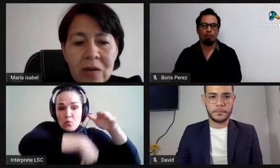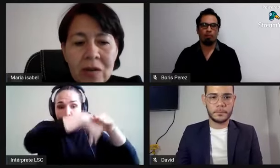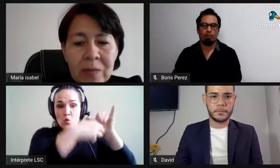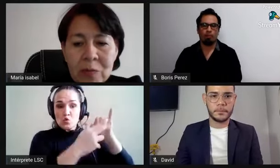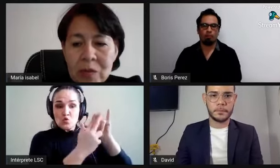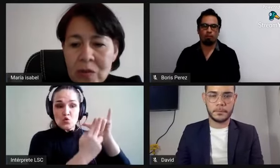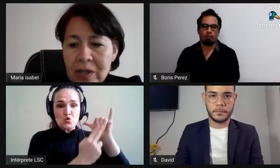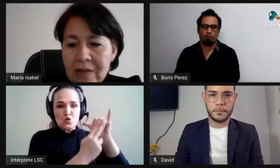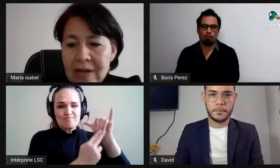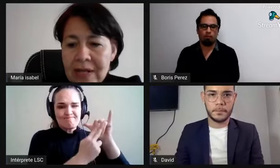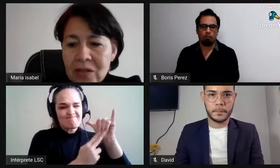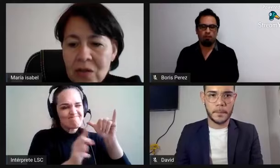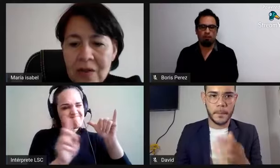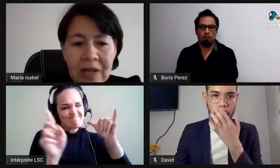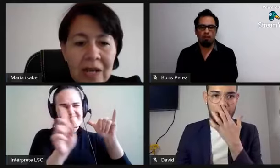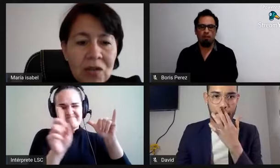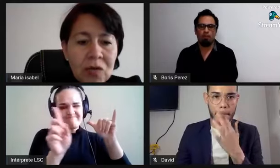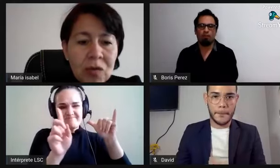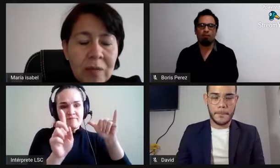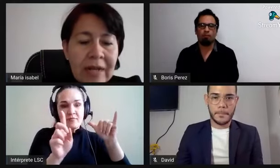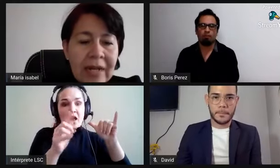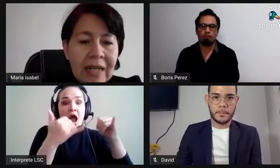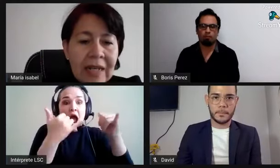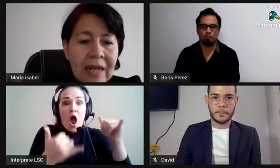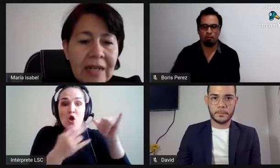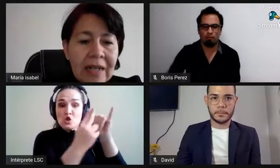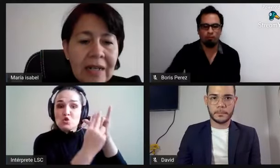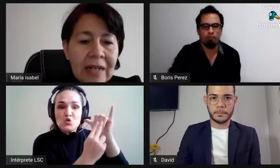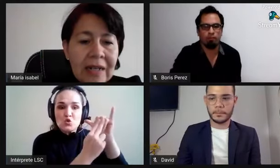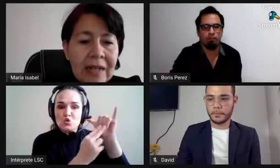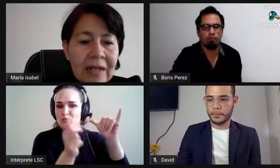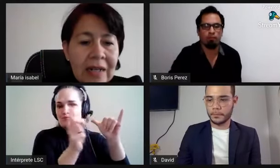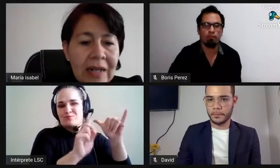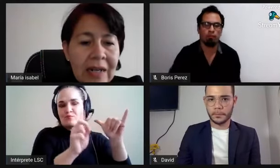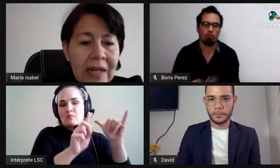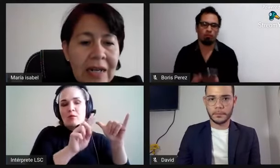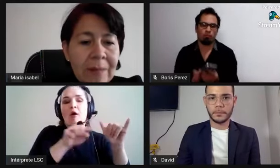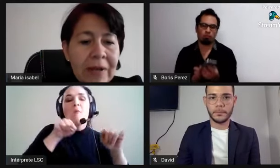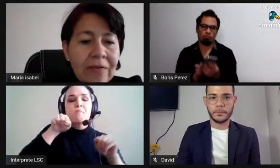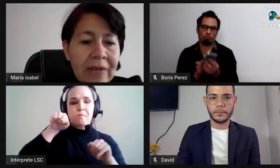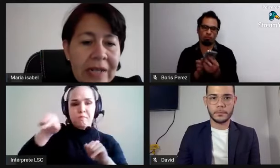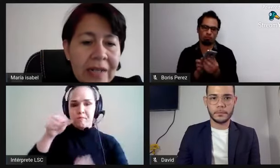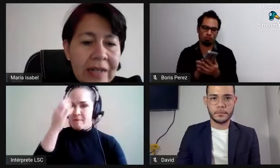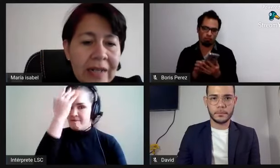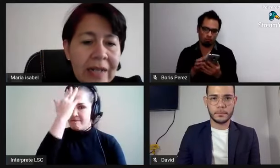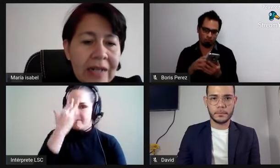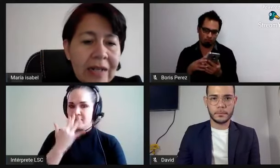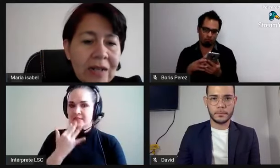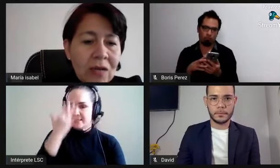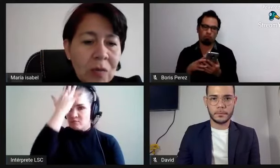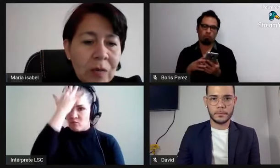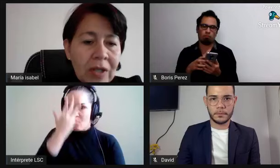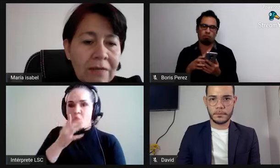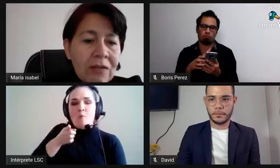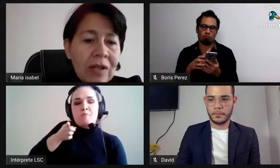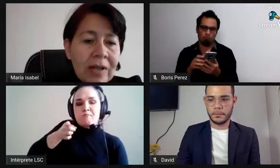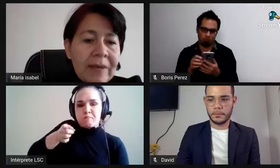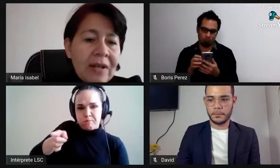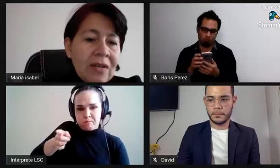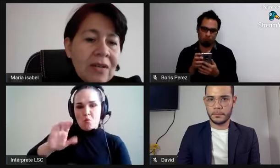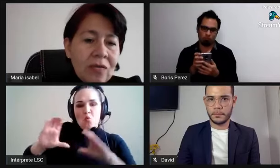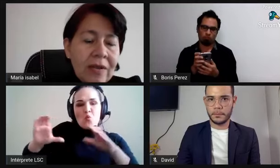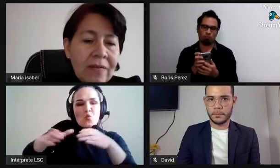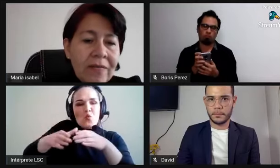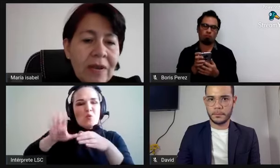Por ahora no hemos podido grabarlas todavía en YouTube, van a quedar en el perfil del grupo de